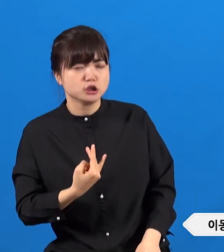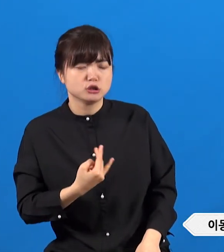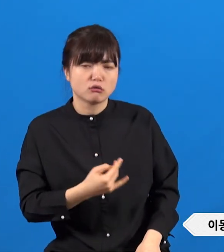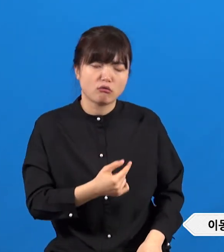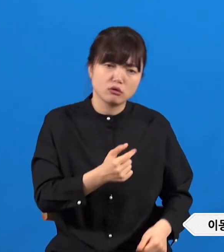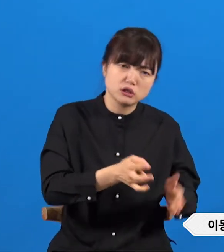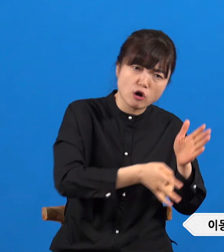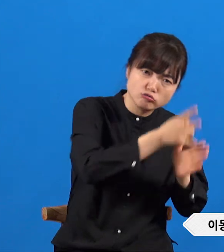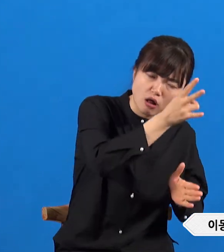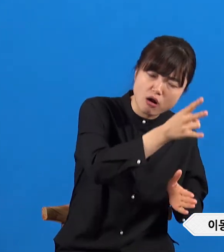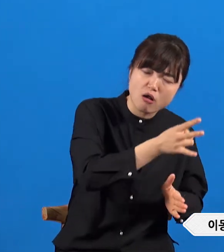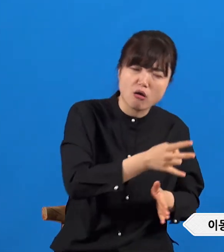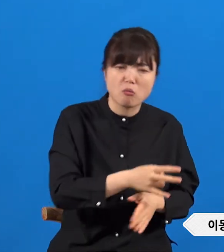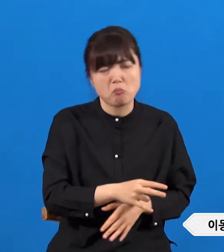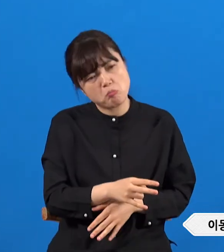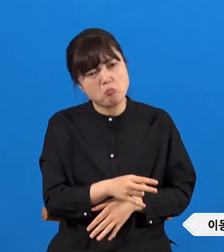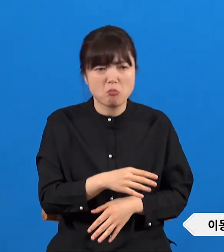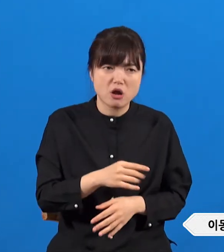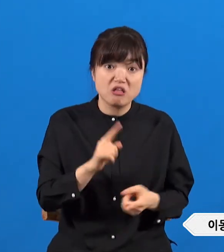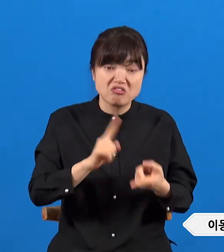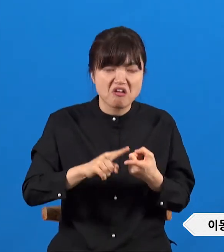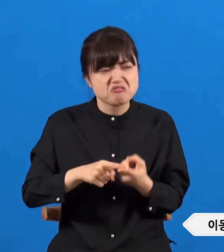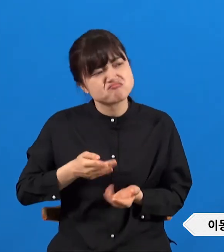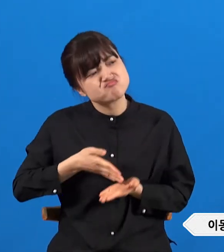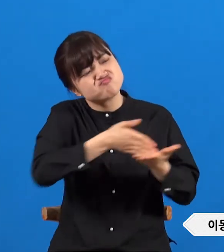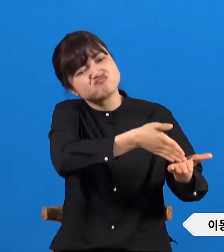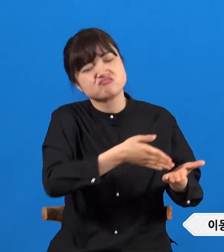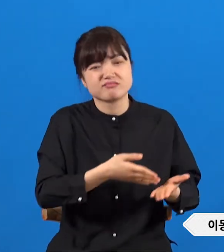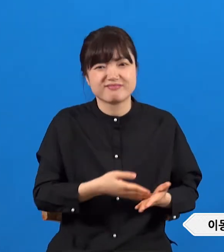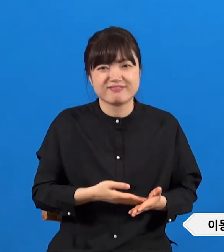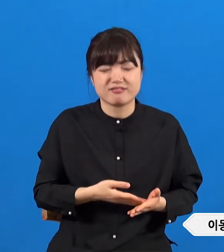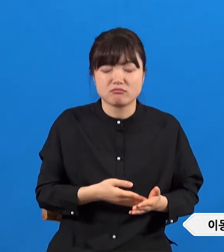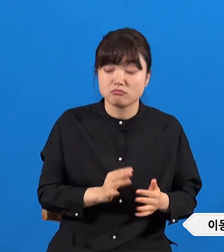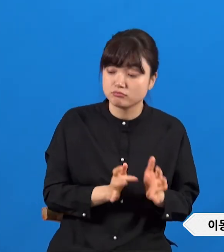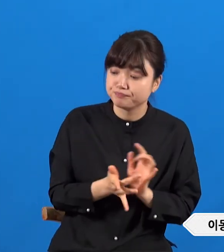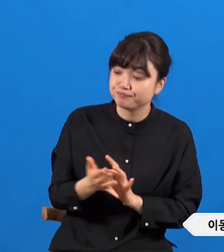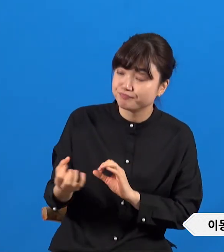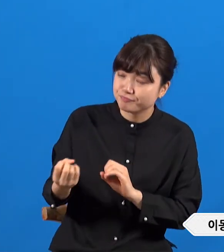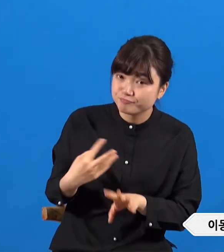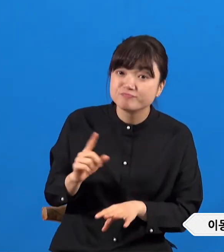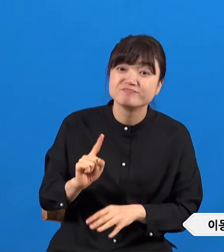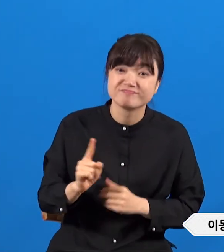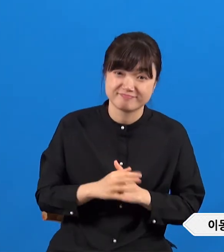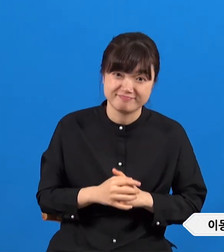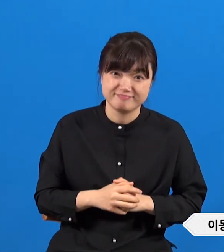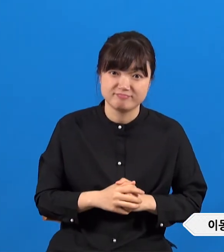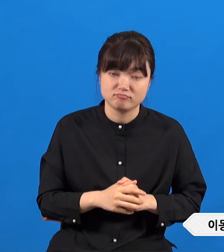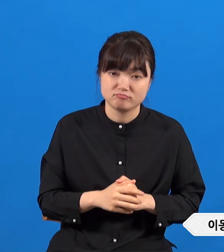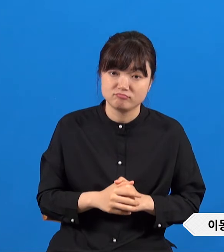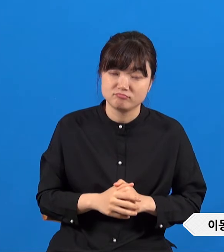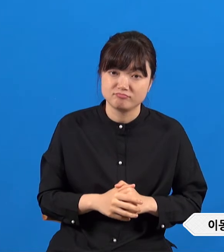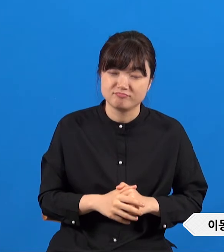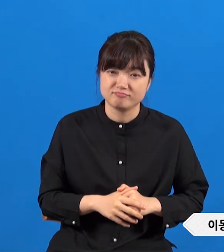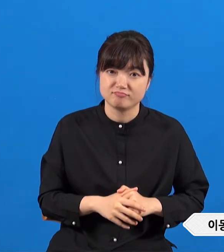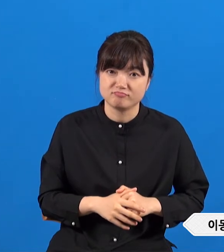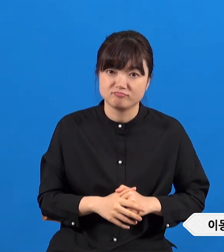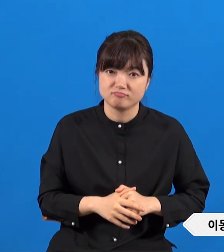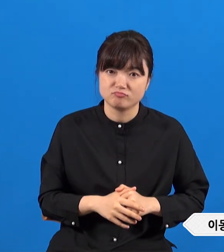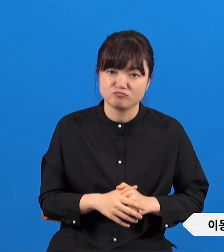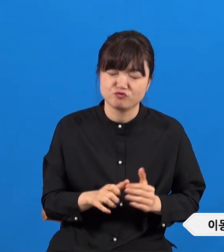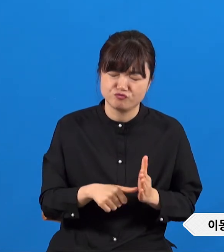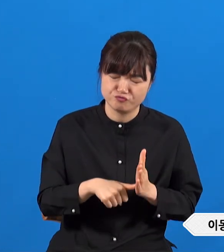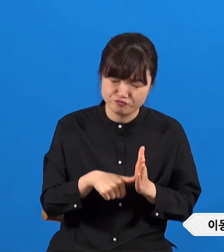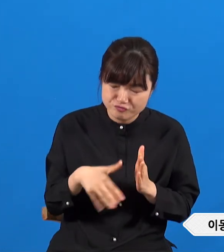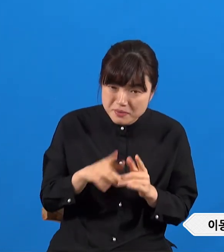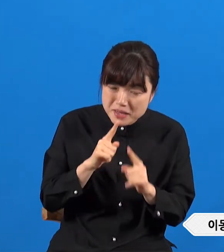예루살렘이냐, 예배의 장소가 어디냐 가지고 시비를 건 것입니다. 그때 예수님 대답이 뭐예요? 바로 이 대목에서 예수님의